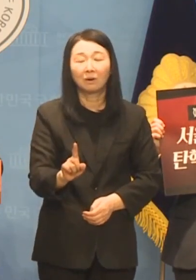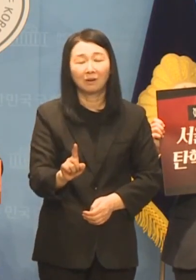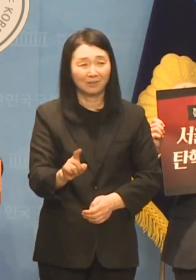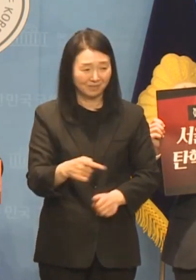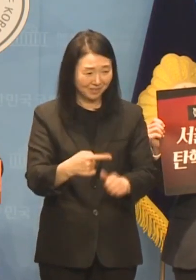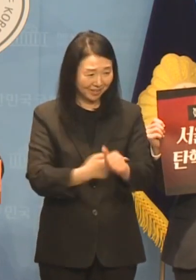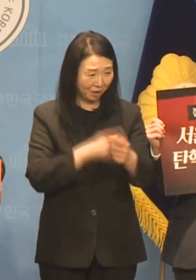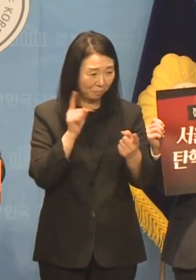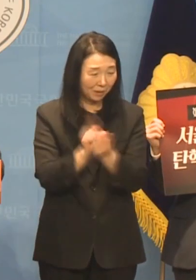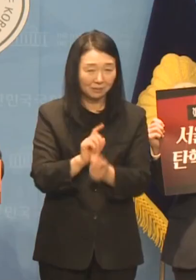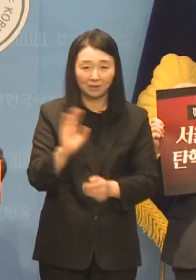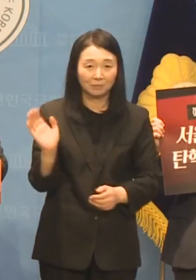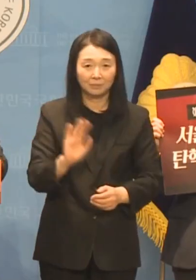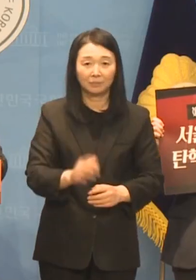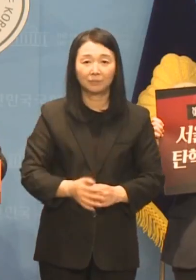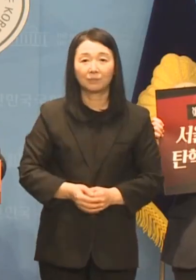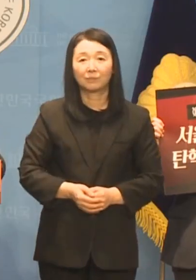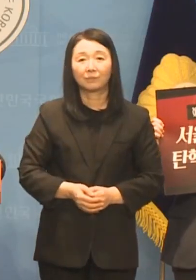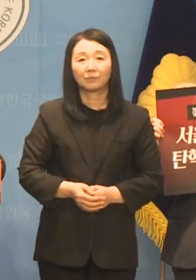보기 어렵습니다.